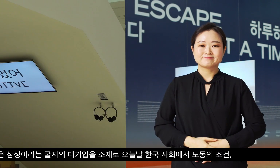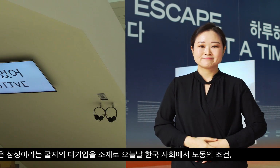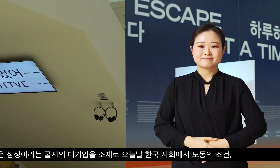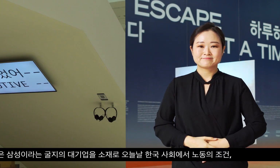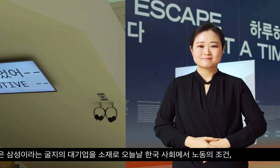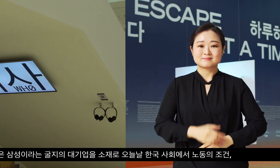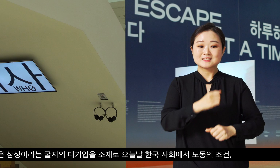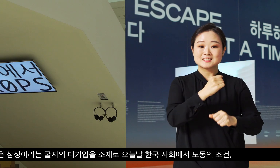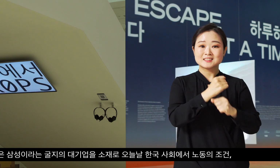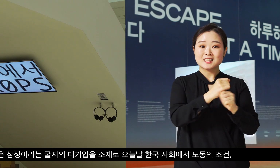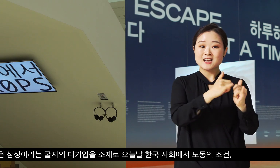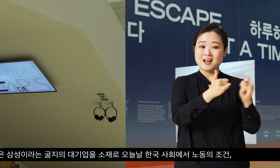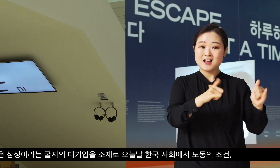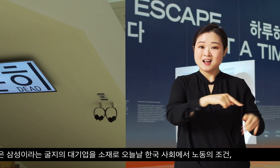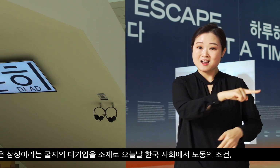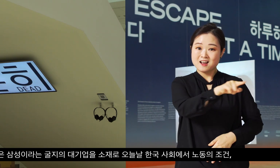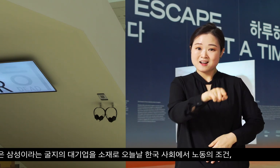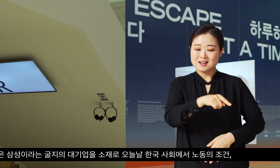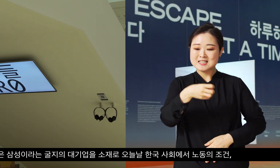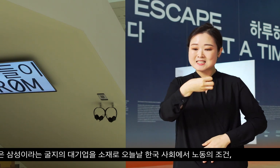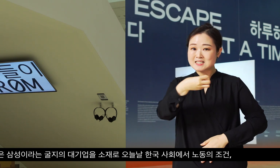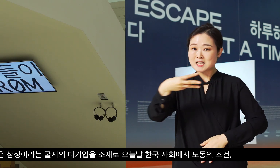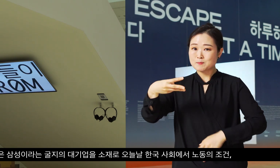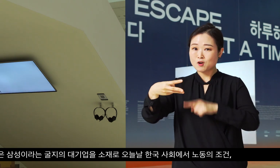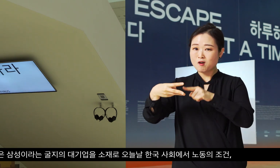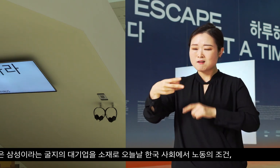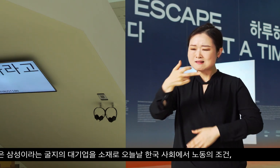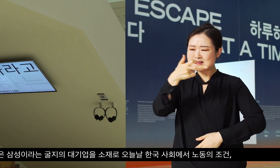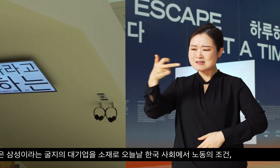작가들은 삼성이라는 굴지의 대기업을 소재로